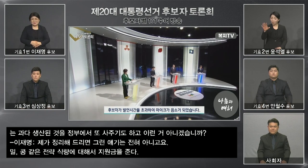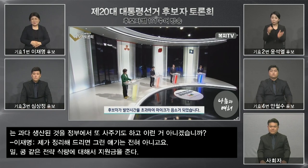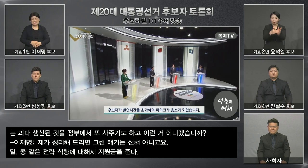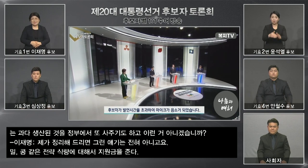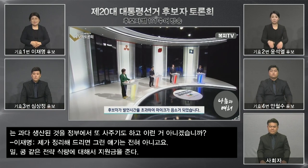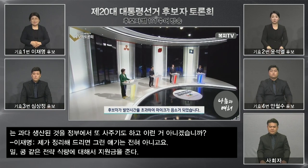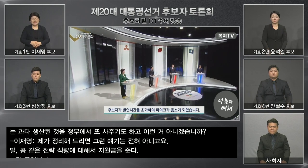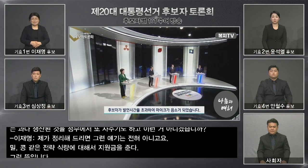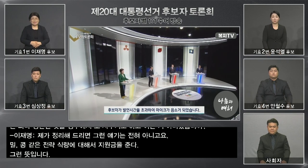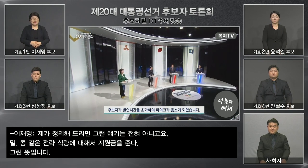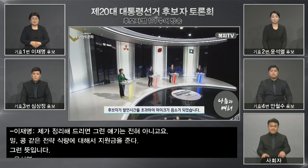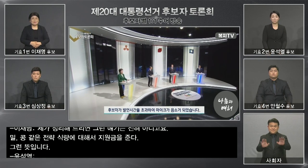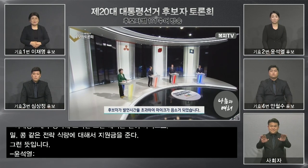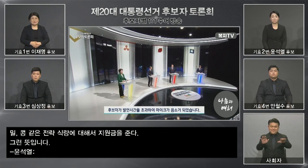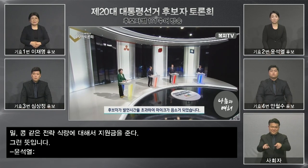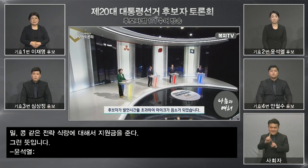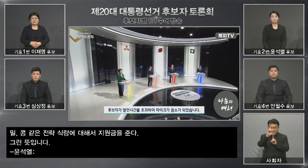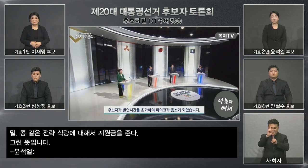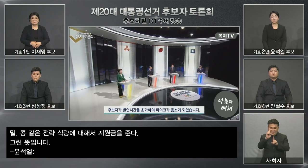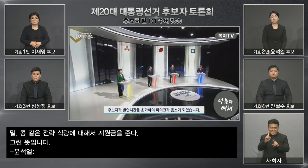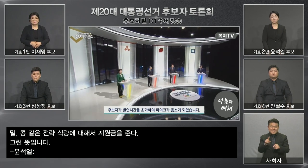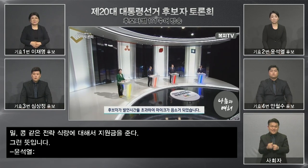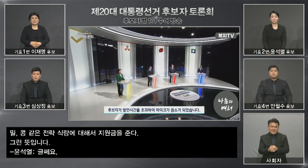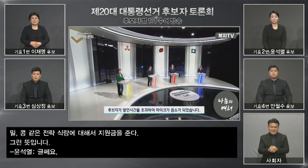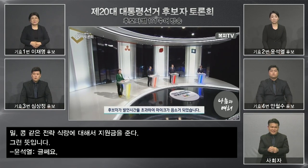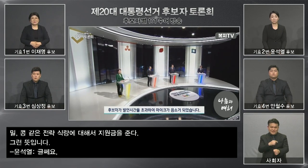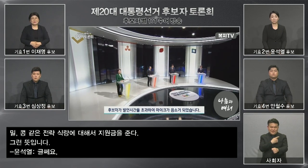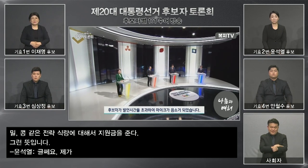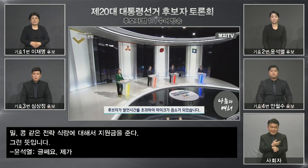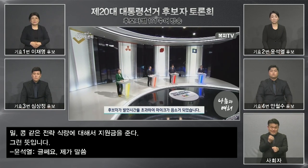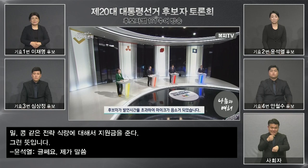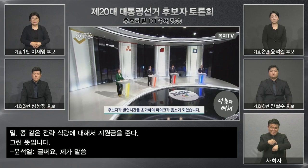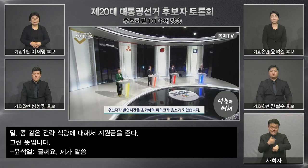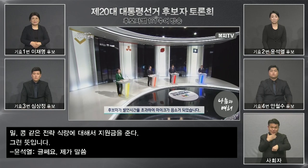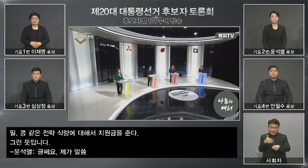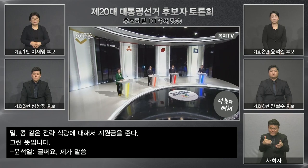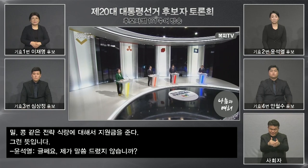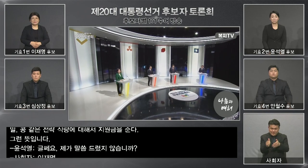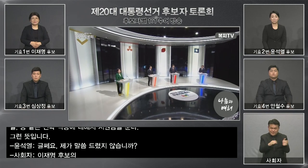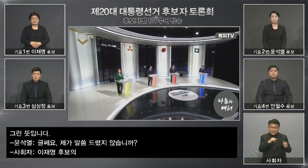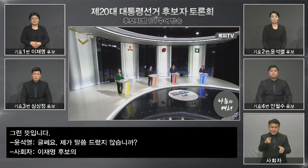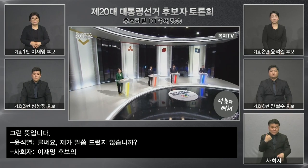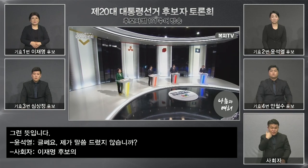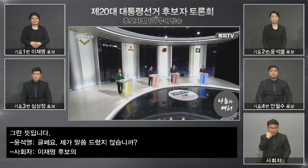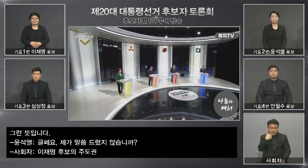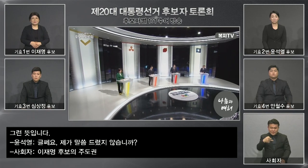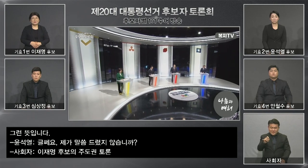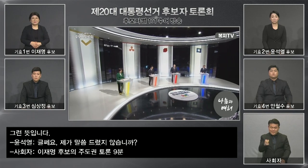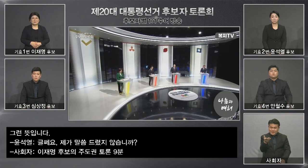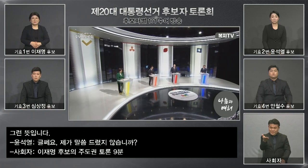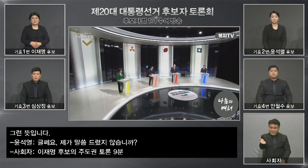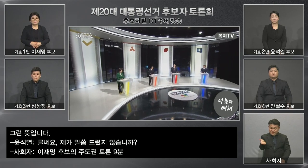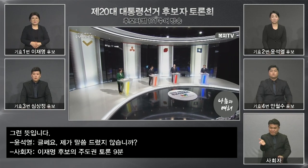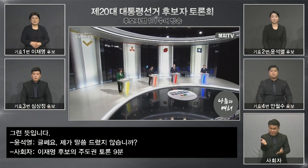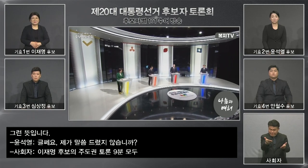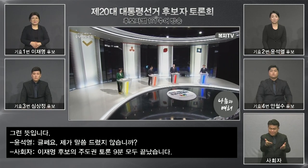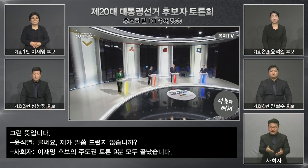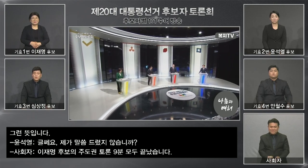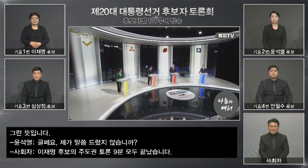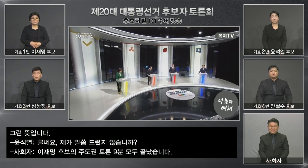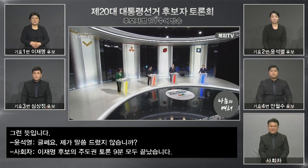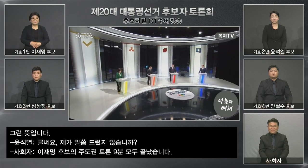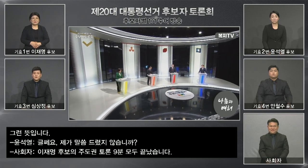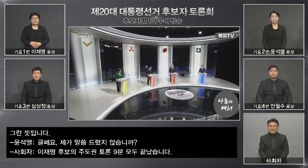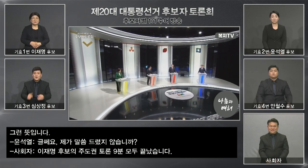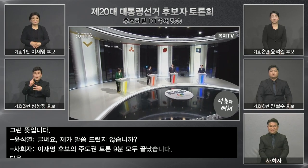않습니까? 네, 이재명 후보의 주도권 토론 시간 구분이 모두 끝났습니다. 다음 주도권 토론은 심상정 후보 자리입니다. 네, 우리